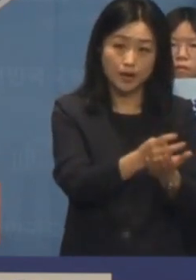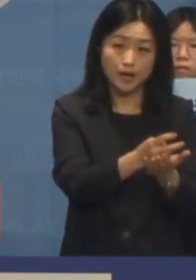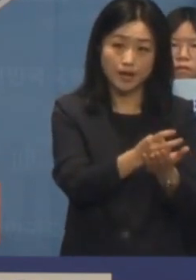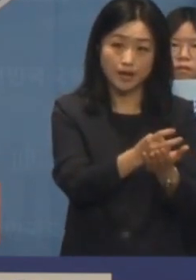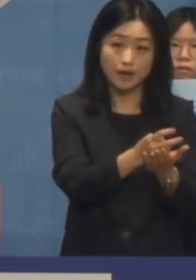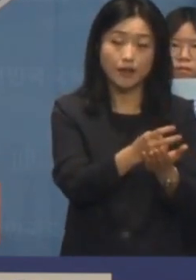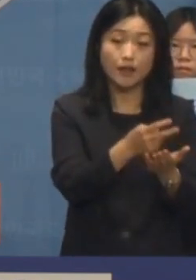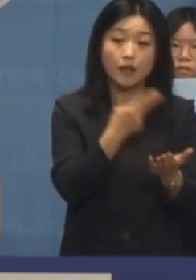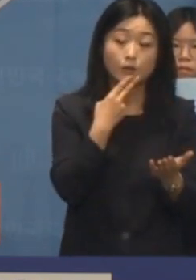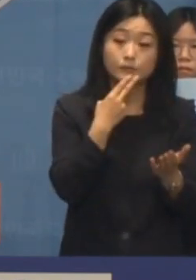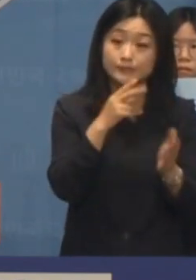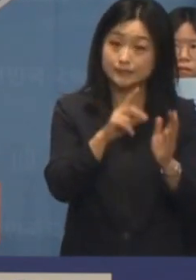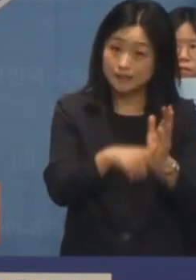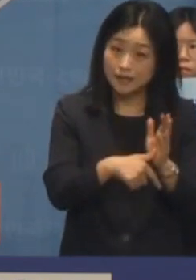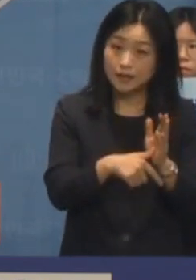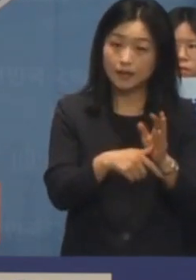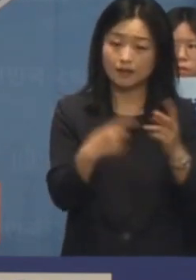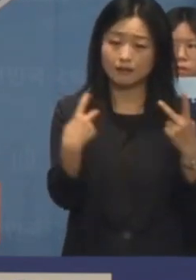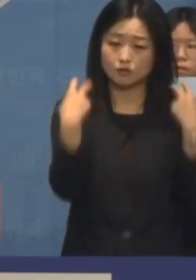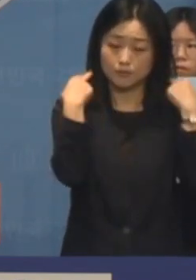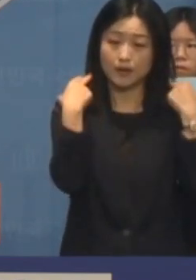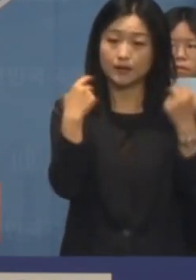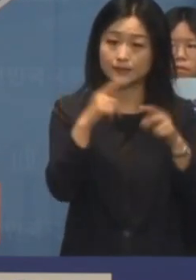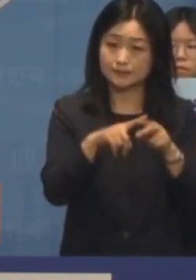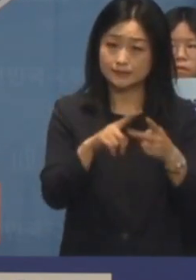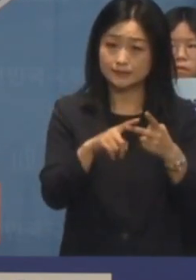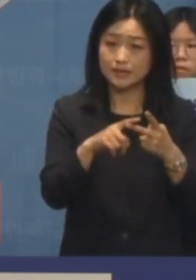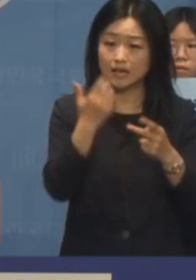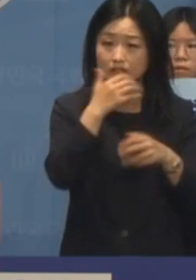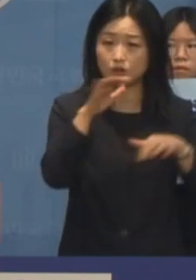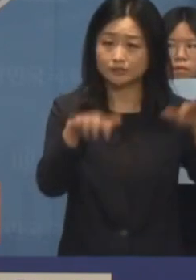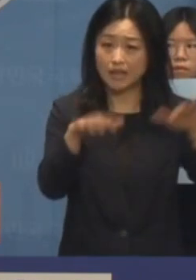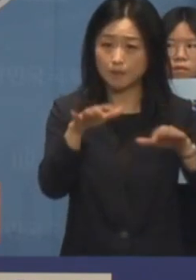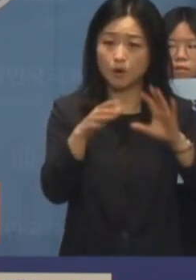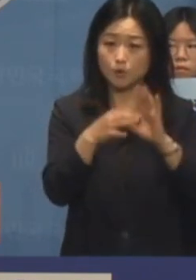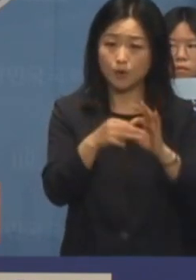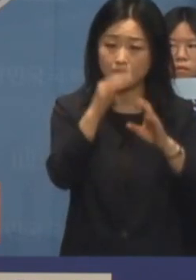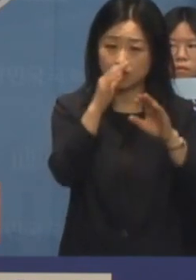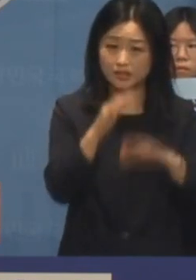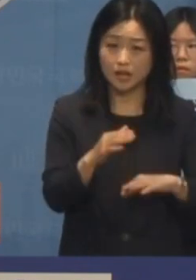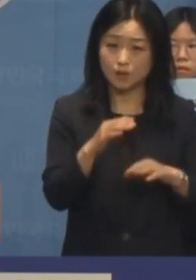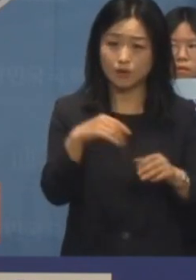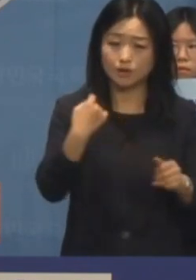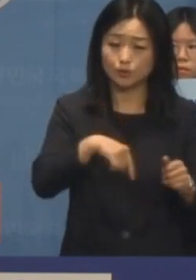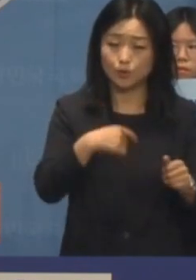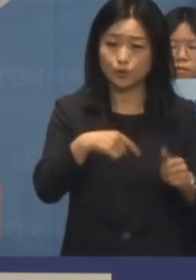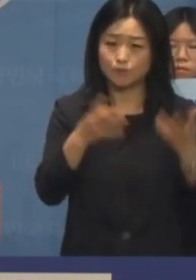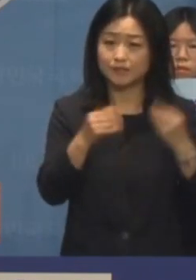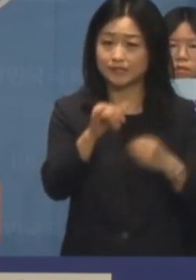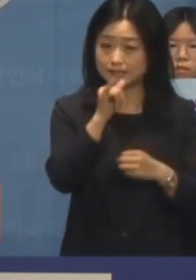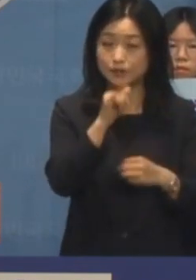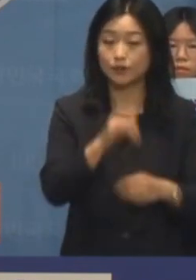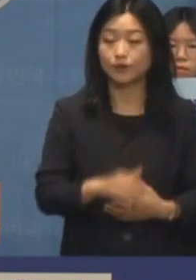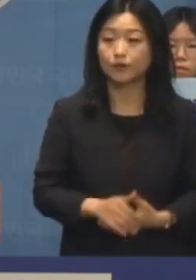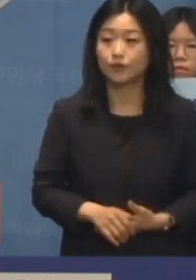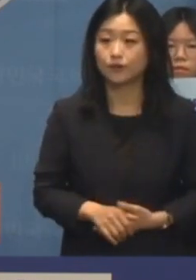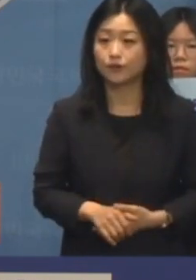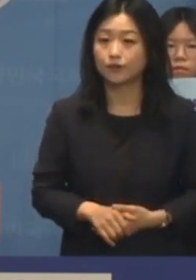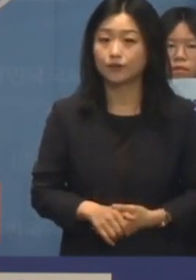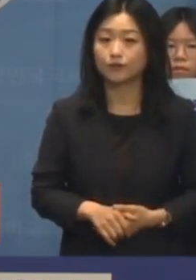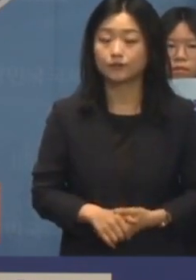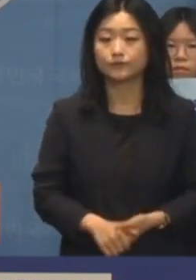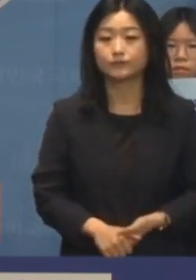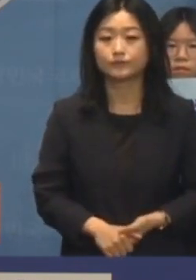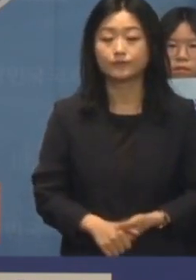규제나 구시대적이고 성차별적인 용해 제한을 그대로 유지하고 있는 지역이 있는가 하면